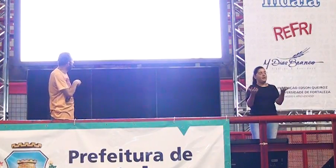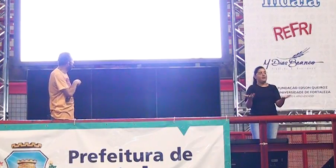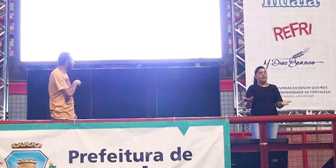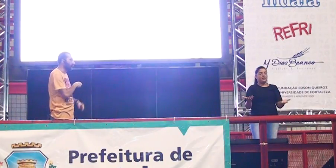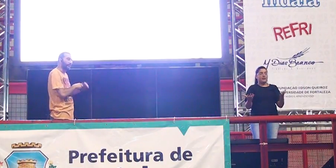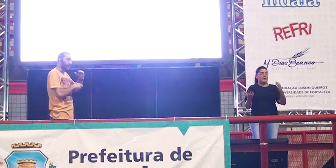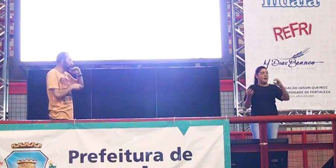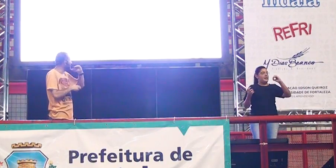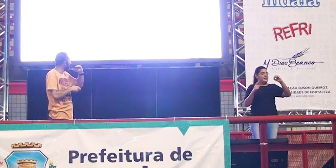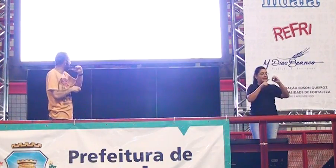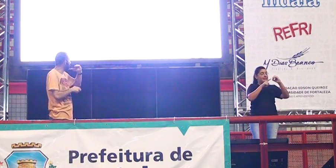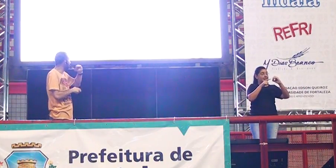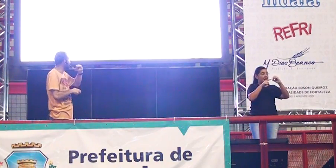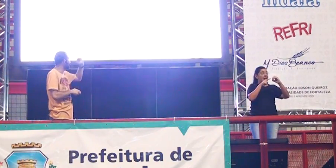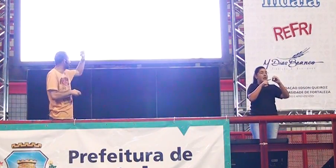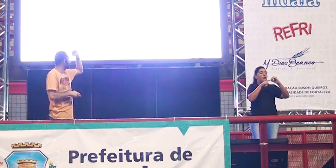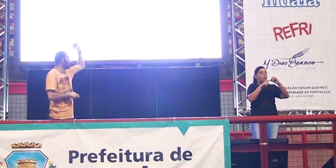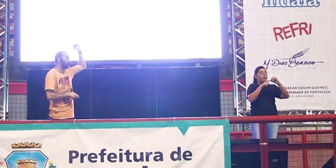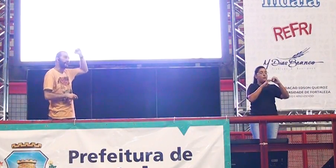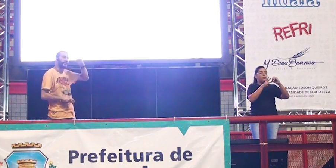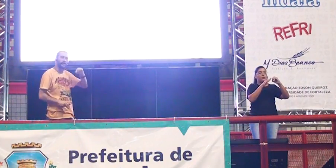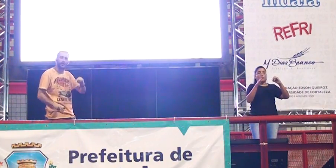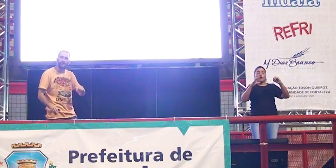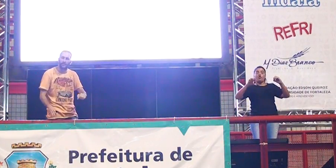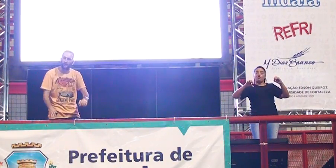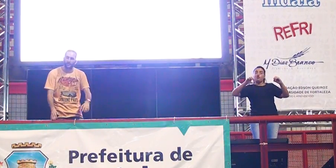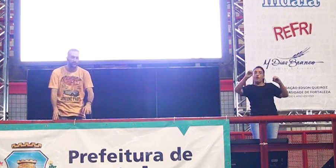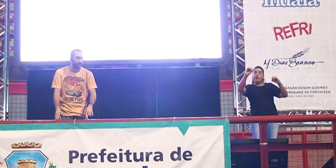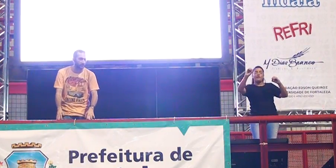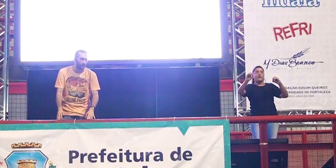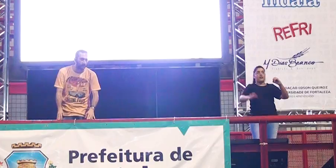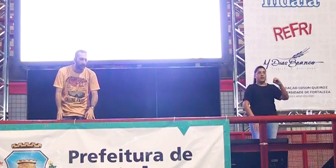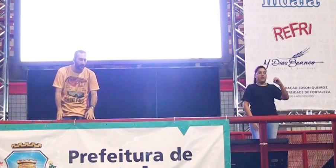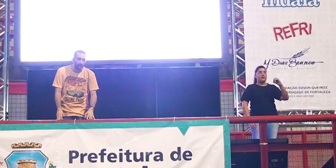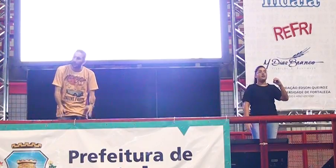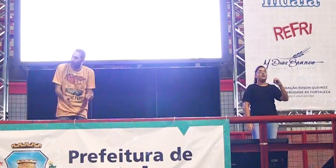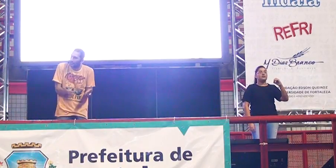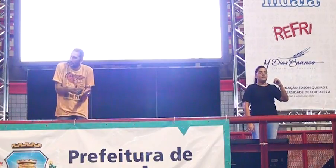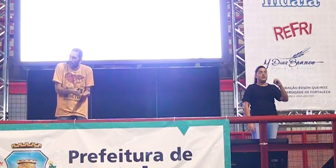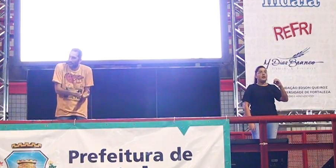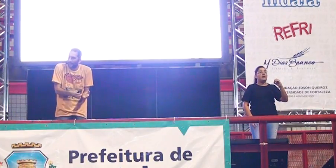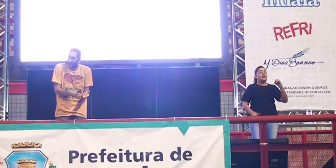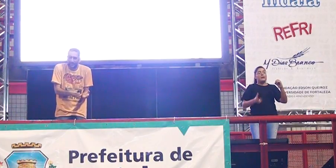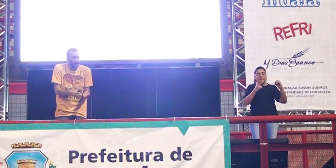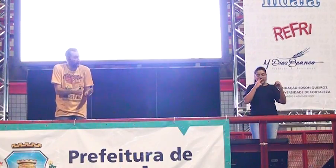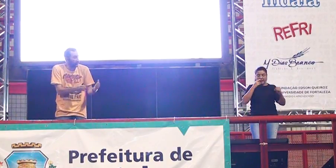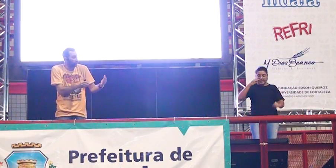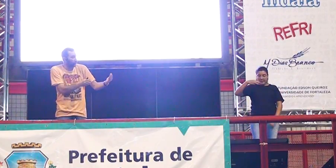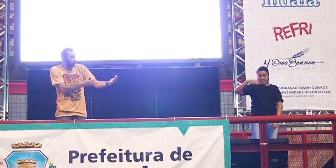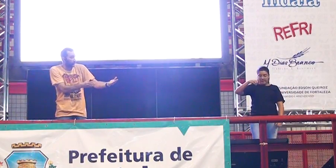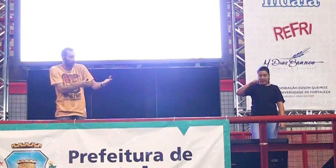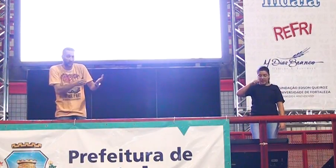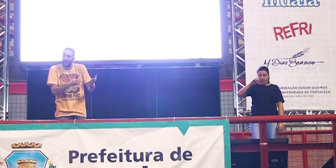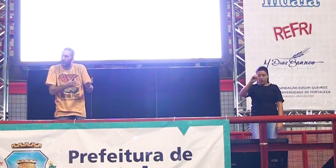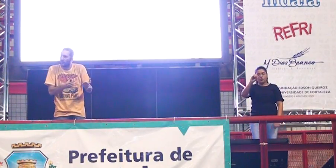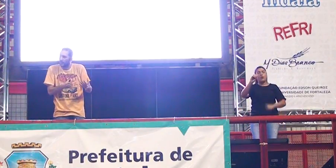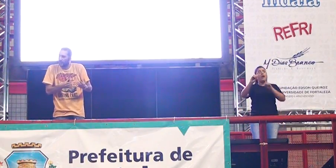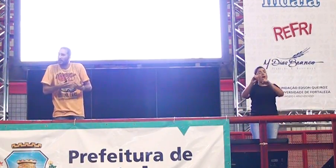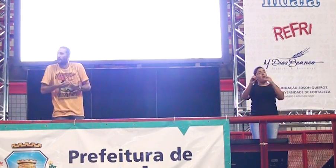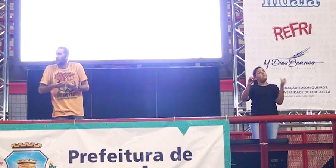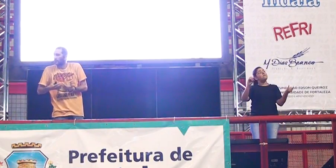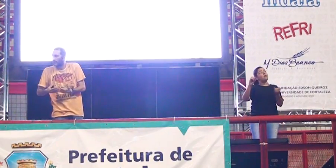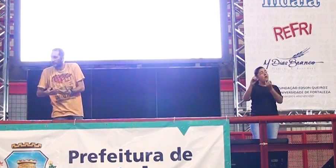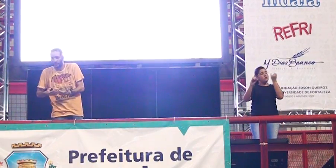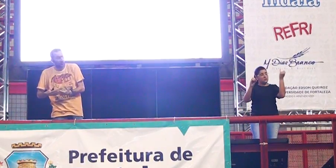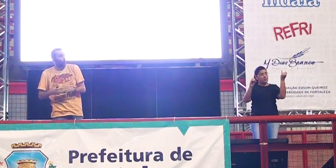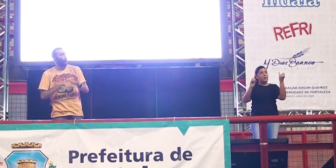de 0 grau na parte de baixo da mesosfera e chego a 90 graus negativos lá em cima. Então a mesosfera, ela é fundamental